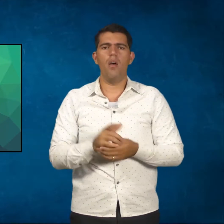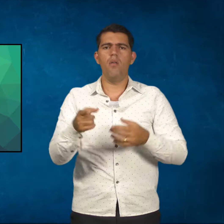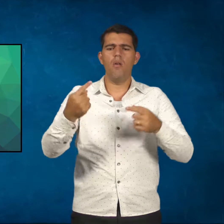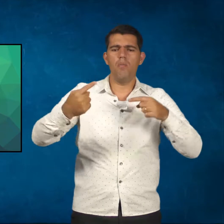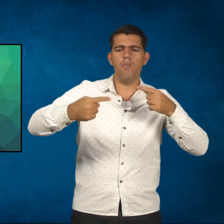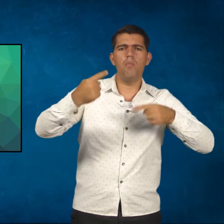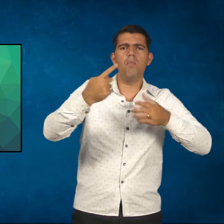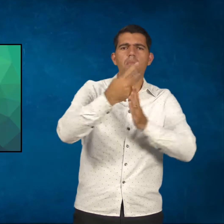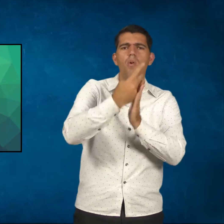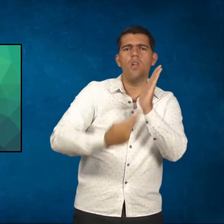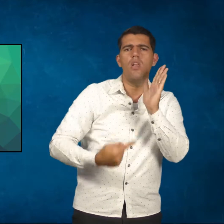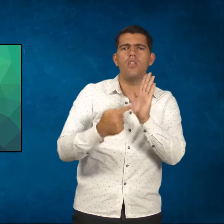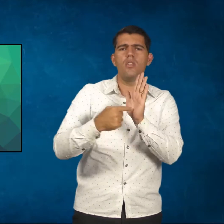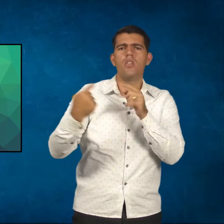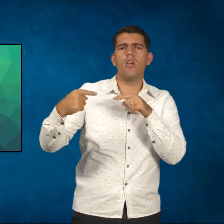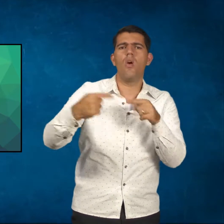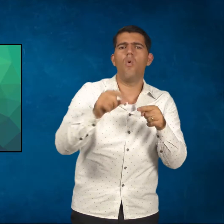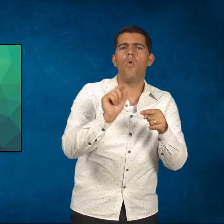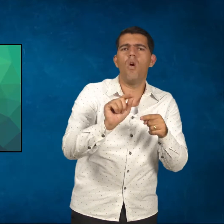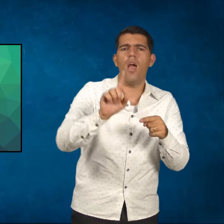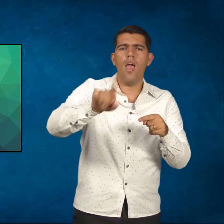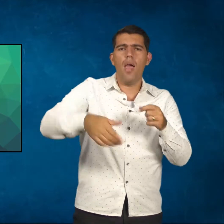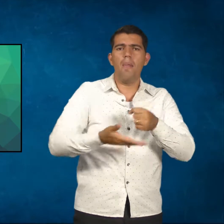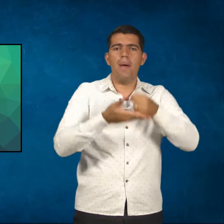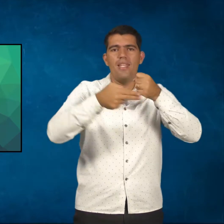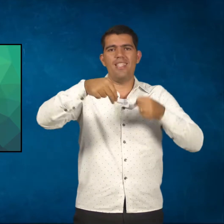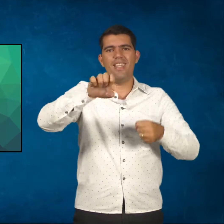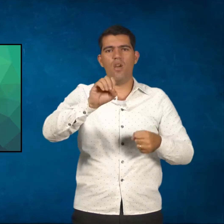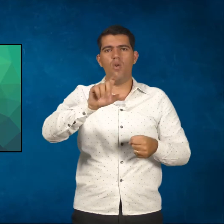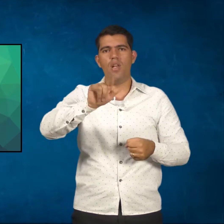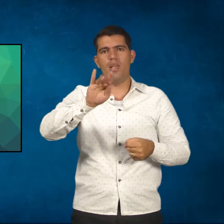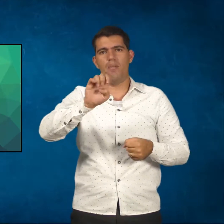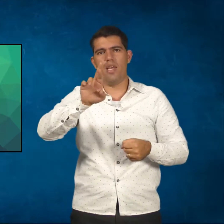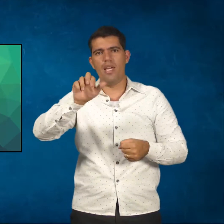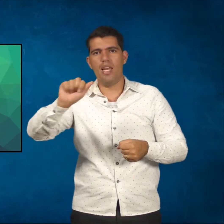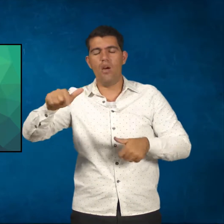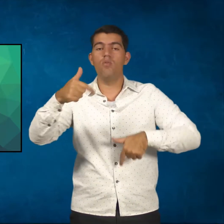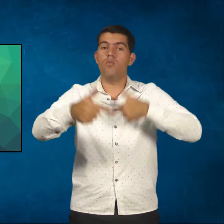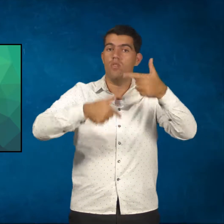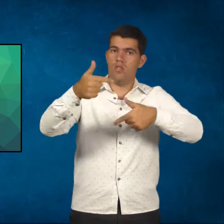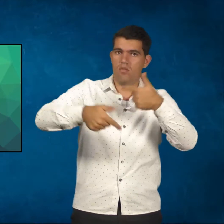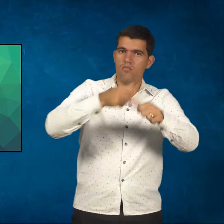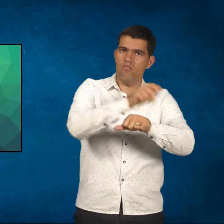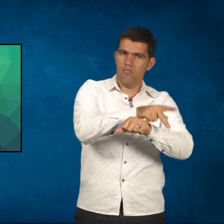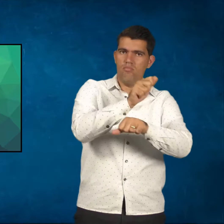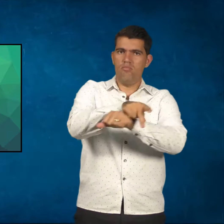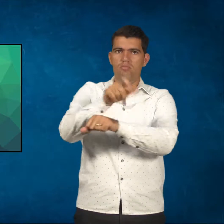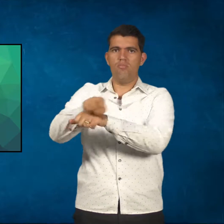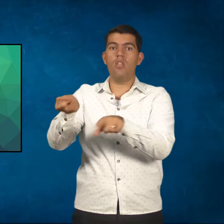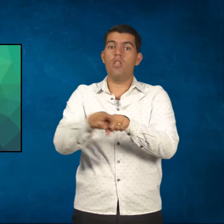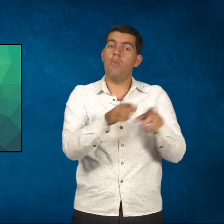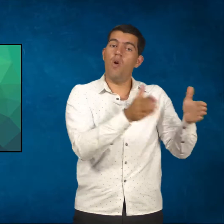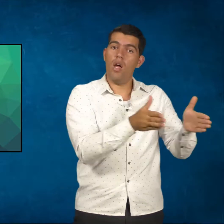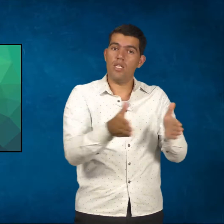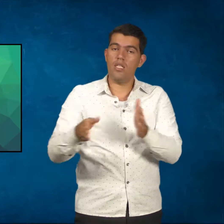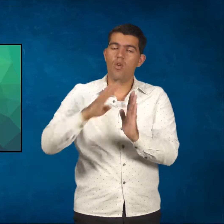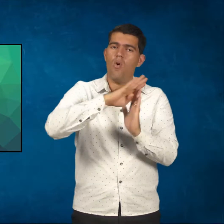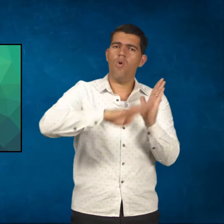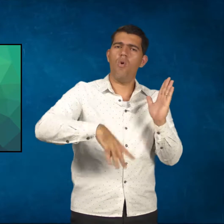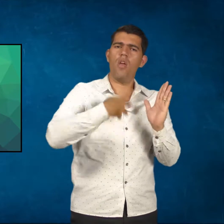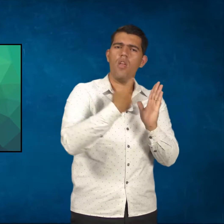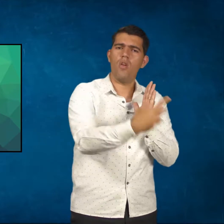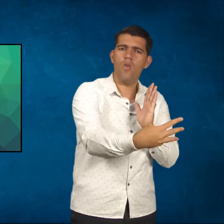estavam assentados no ideário neoliberal de empregabilidade e da organização